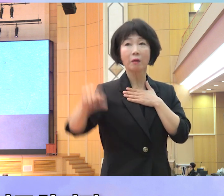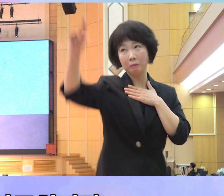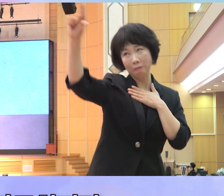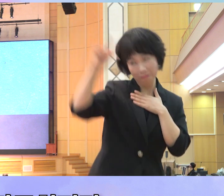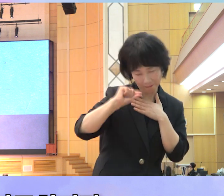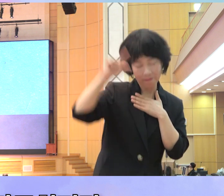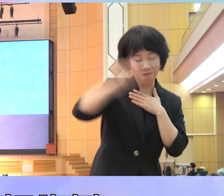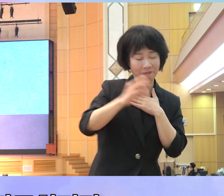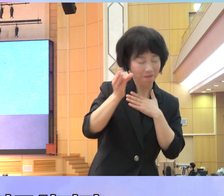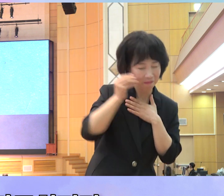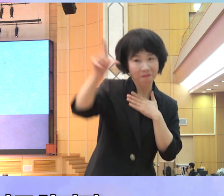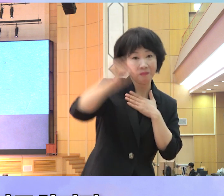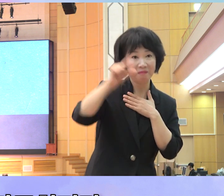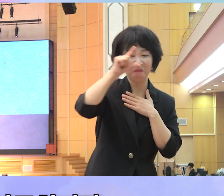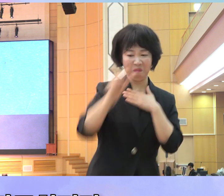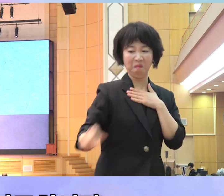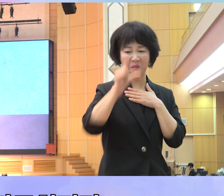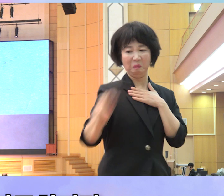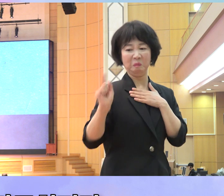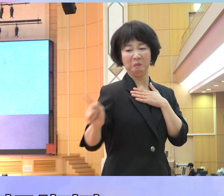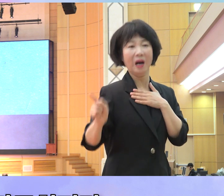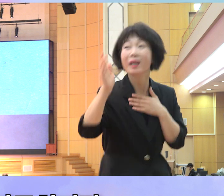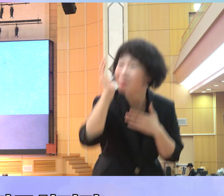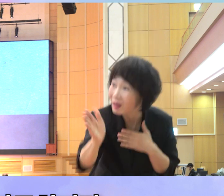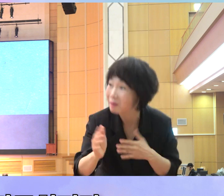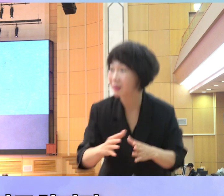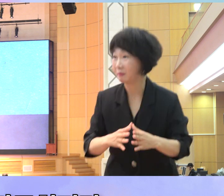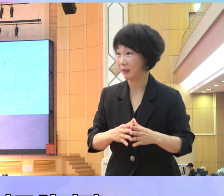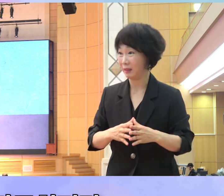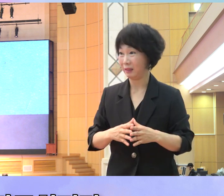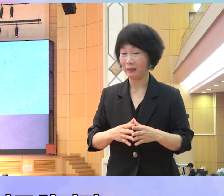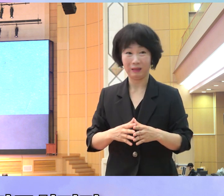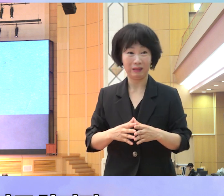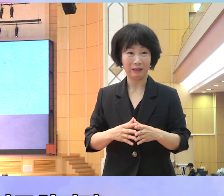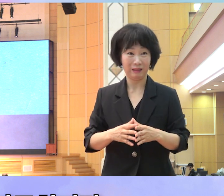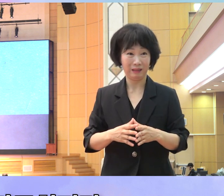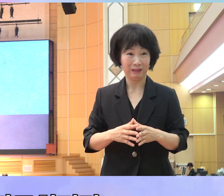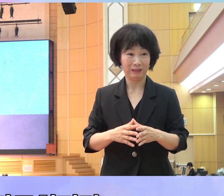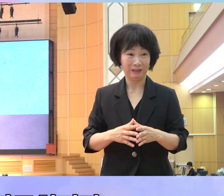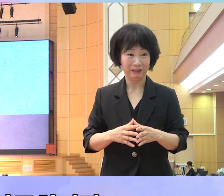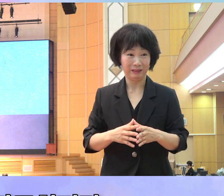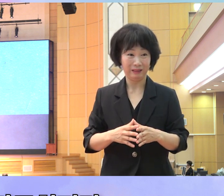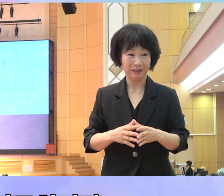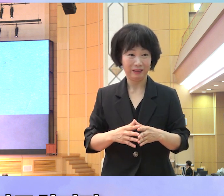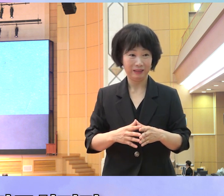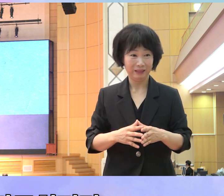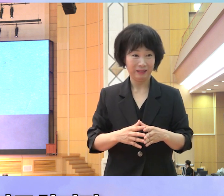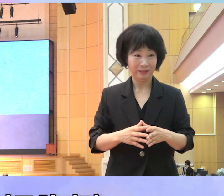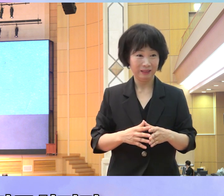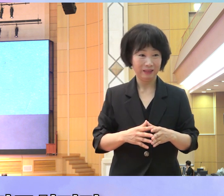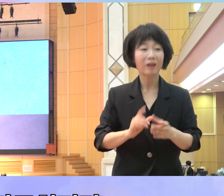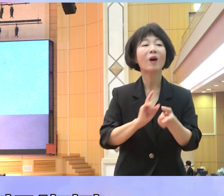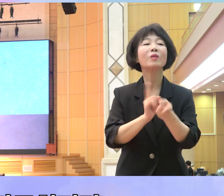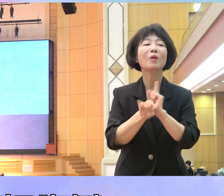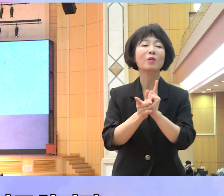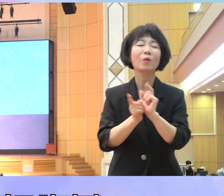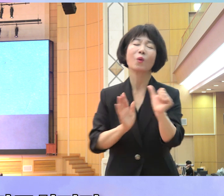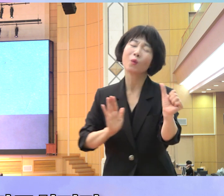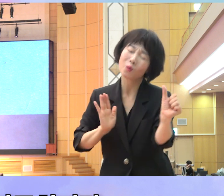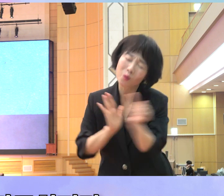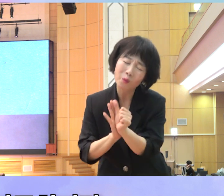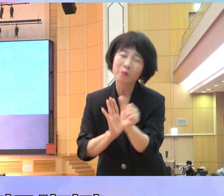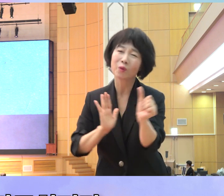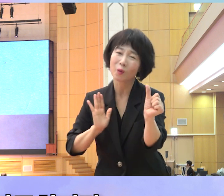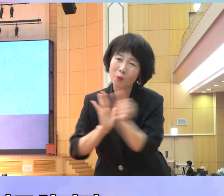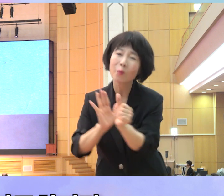여긴다는 게 선해지는 거죠. 도와주고 싶어지는 거고요, 합력하고 싶어지는 거고요. 할렐루야. 그런